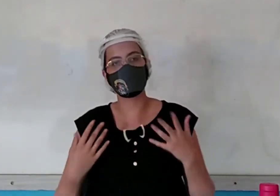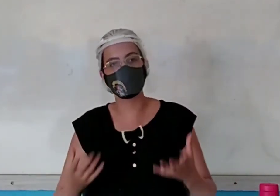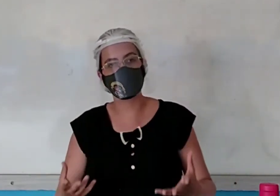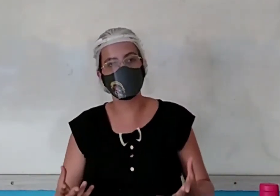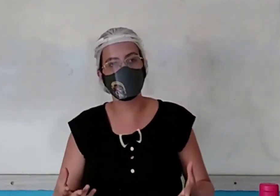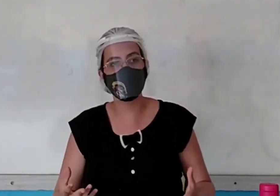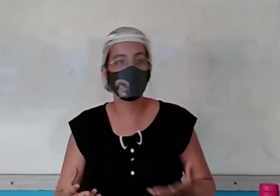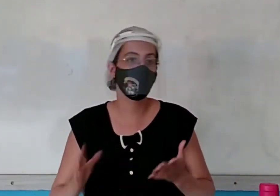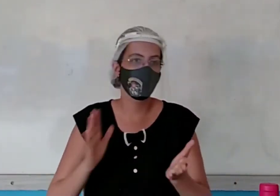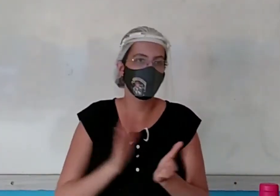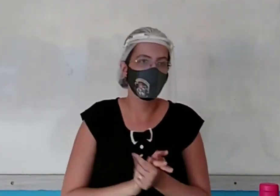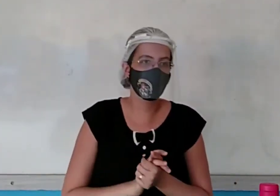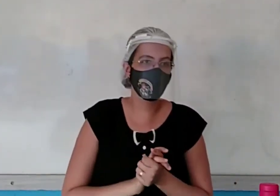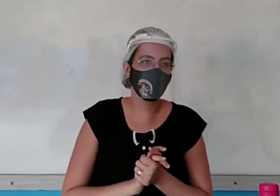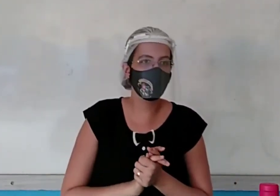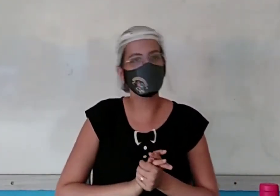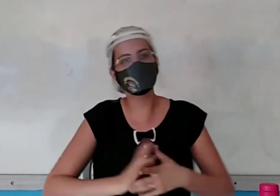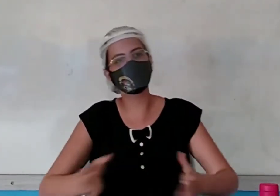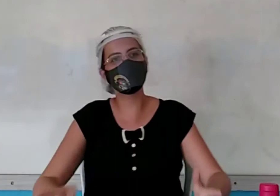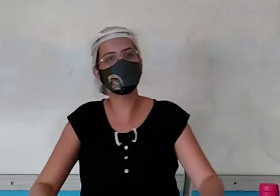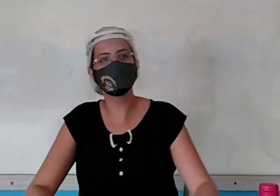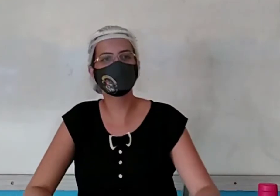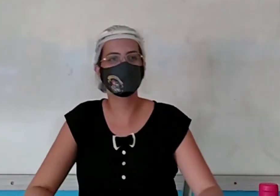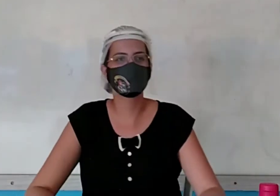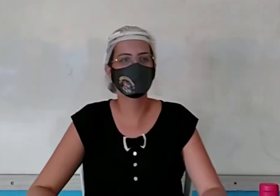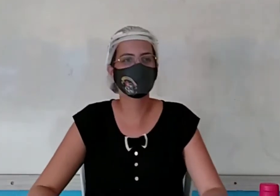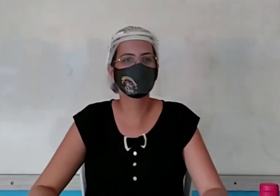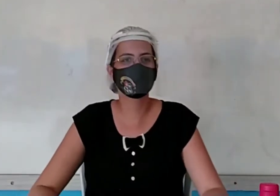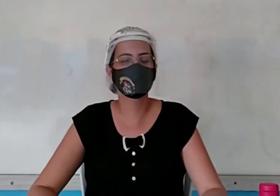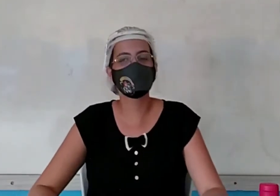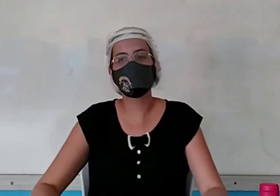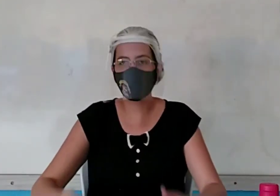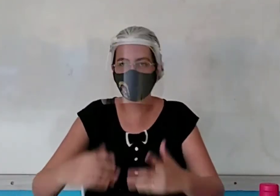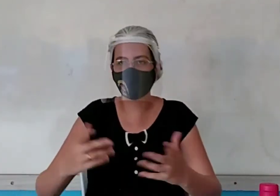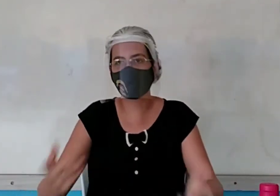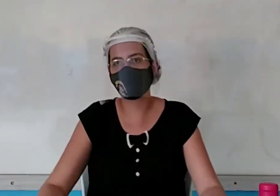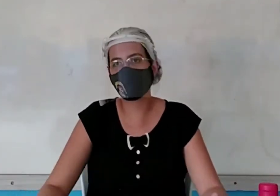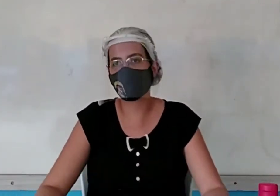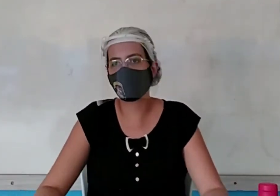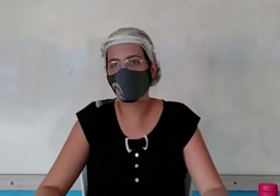preciso fazer o quê? Correr. Então, corra. Me digam se não é verdade.